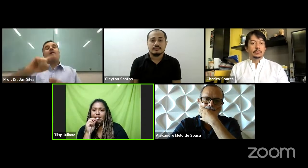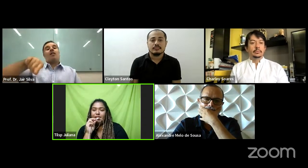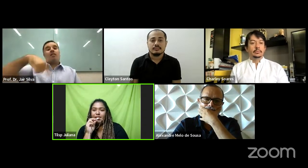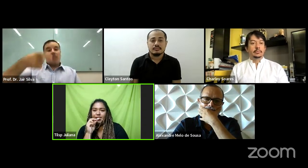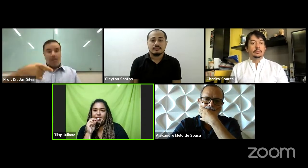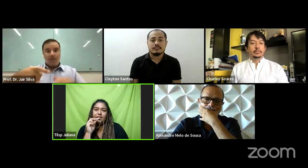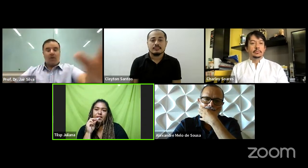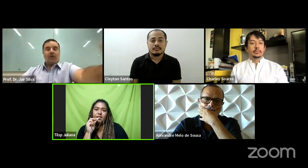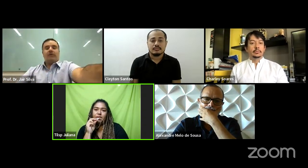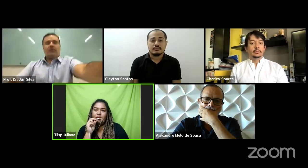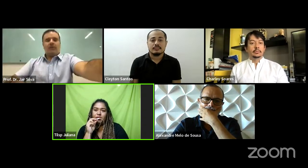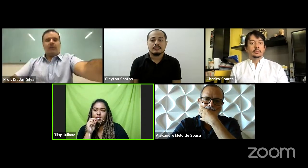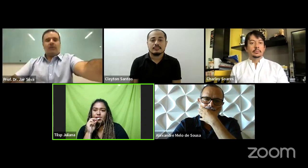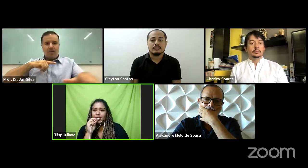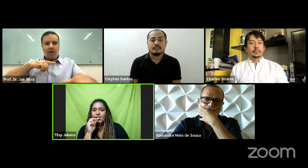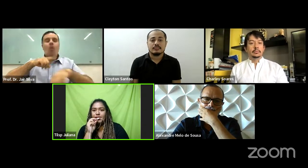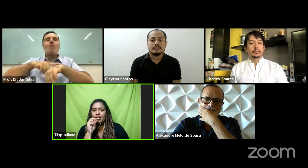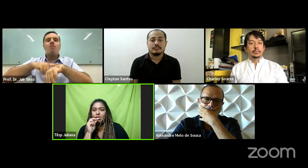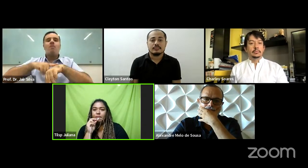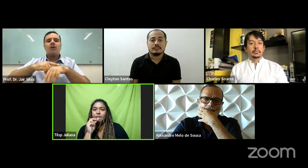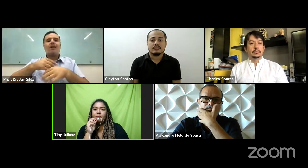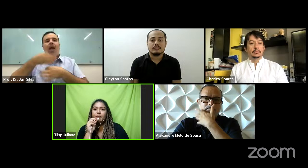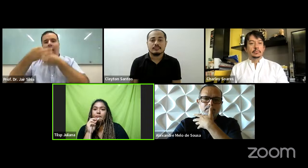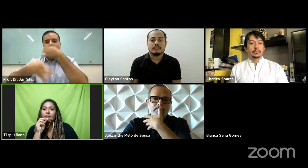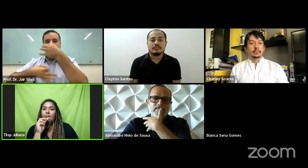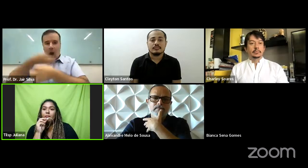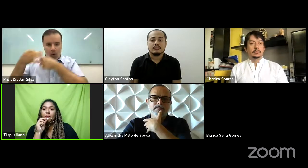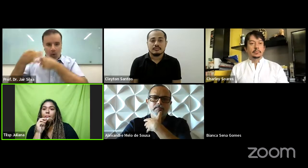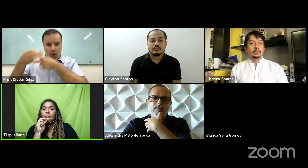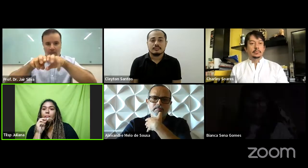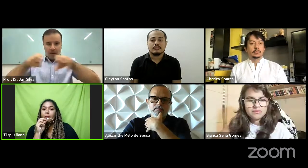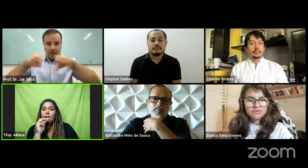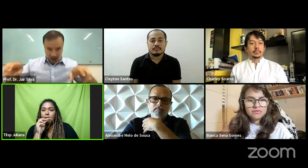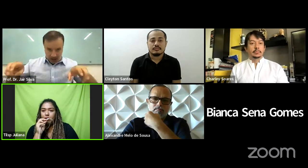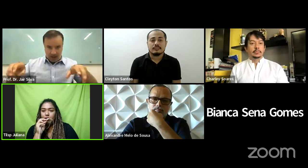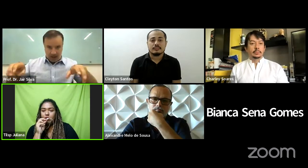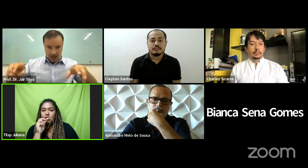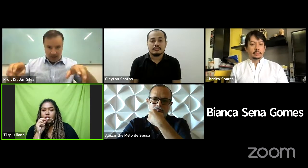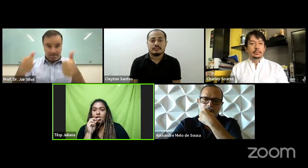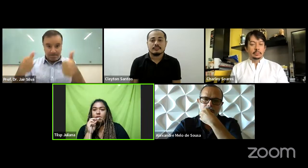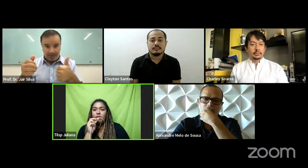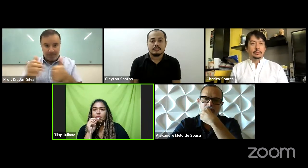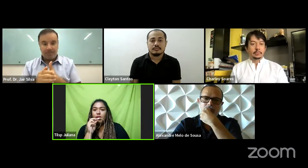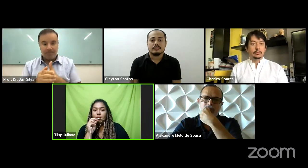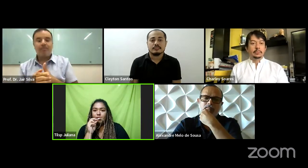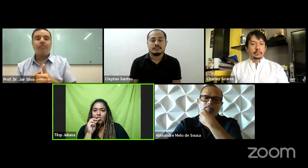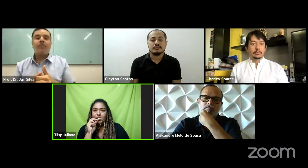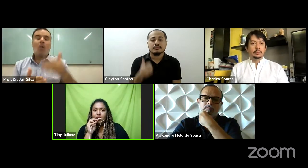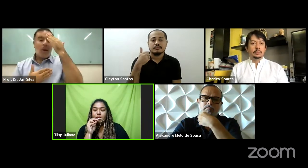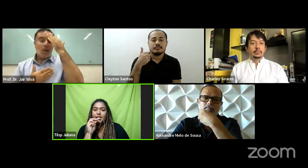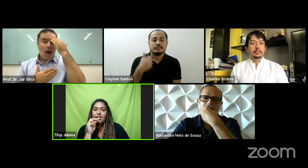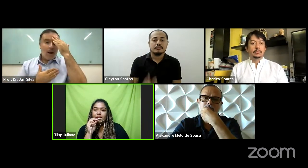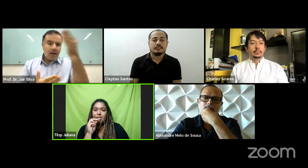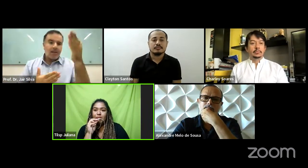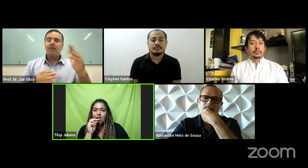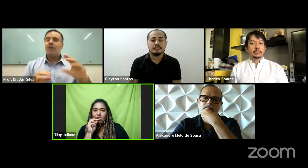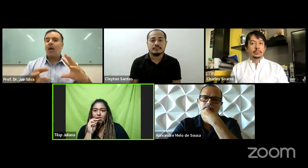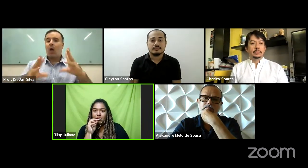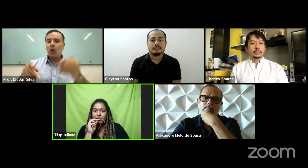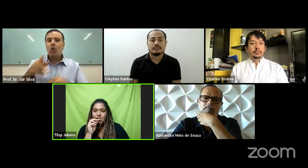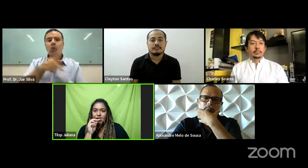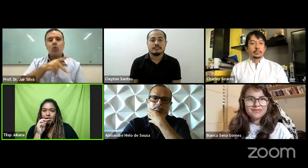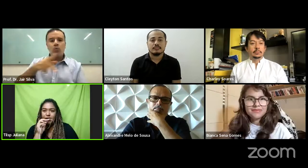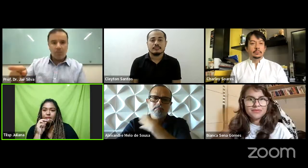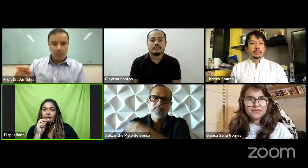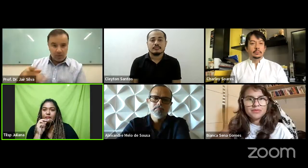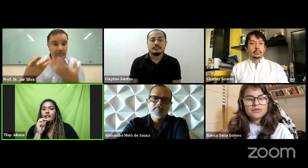minutos para defender sua dissertação. Nós teremos o tempo também de argumentação da banca